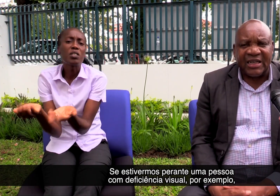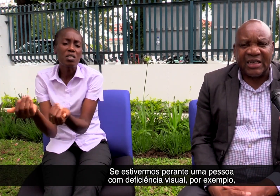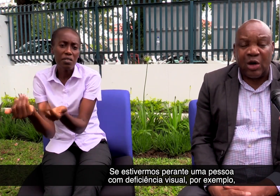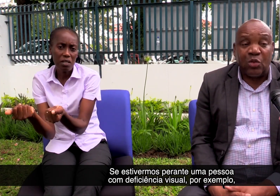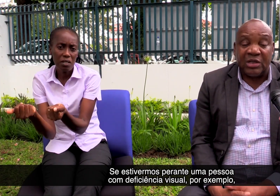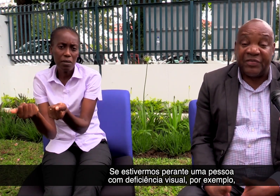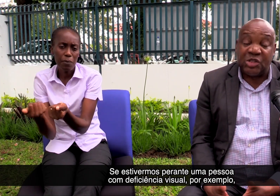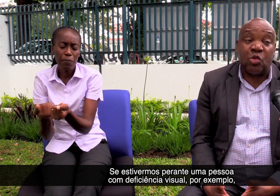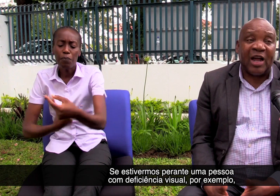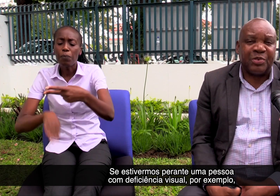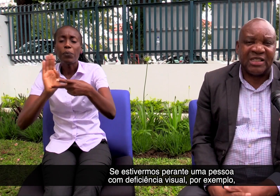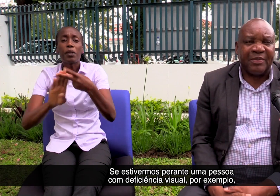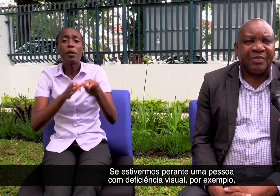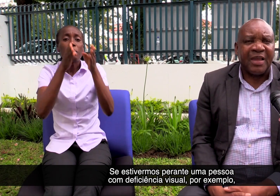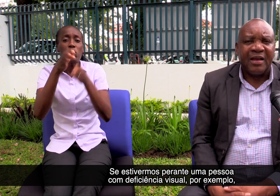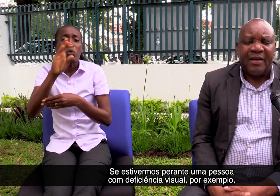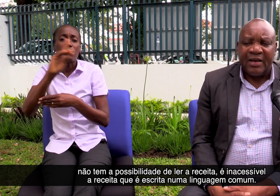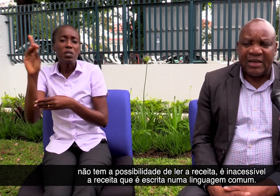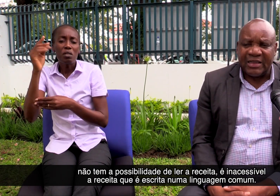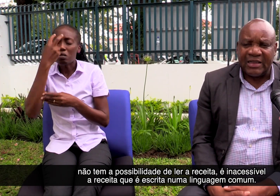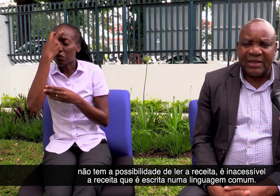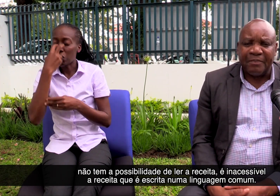deficiência visual, por exemplo,